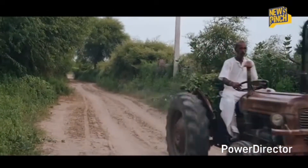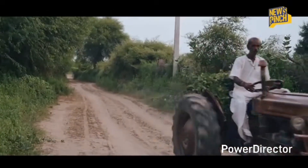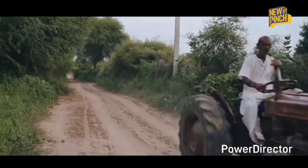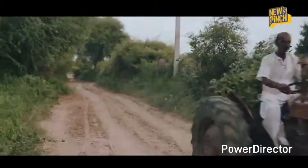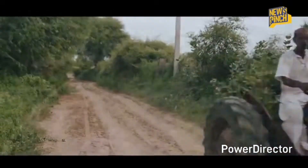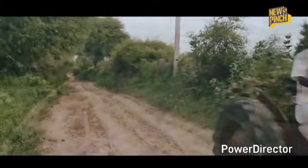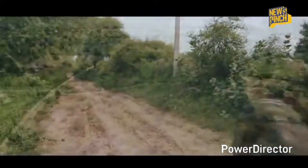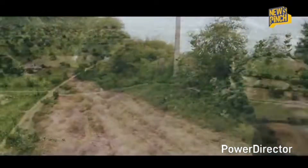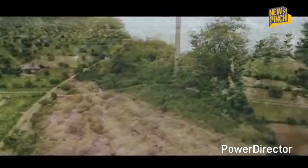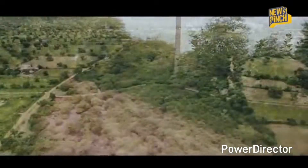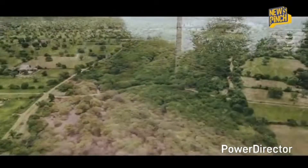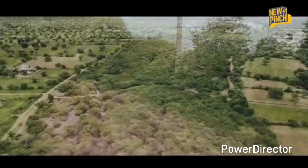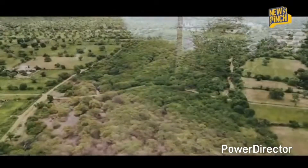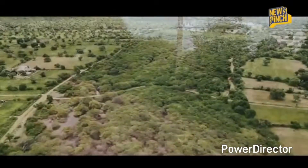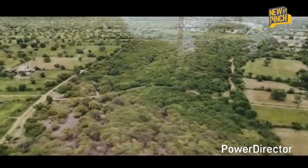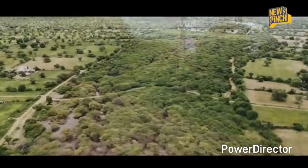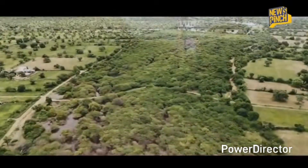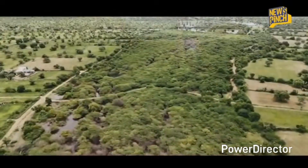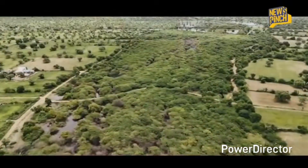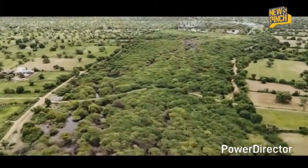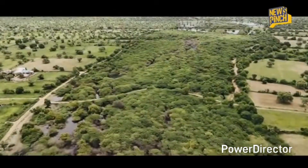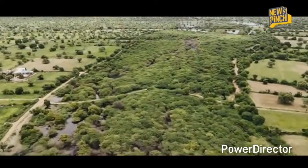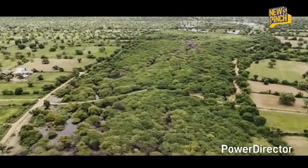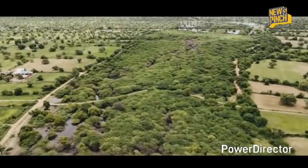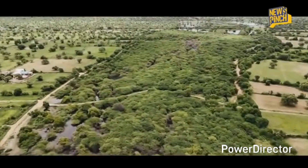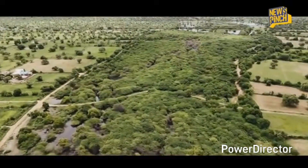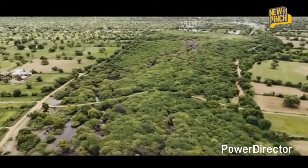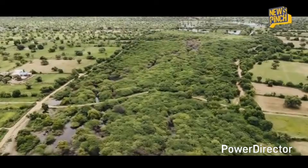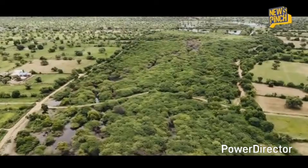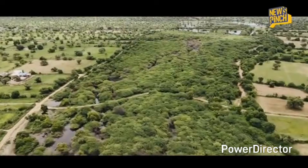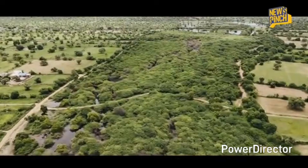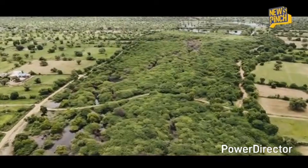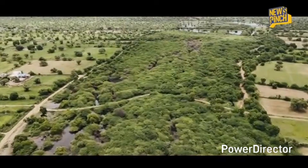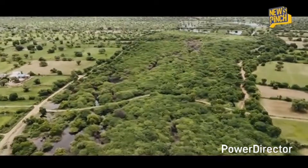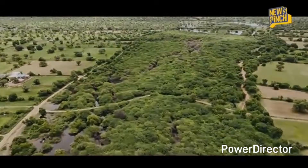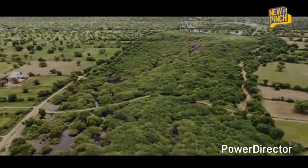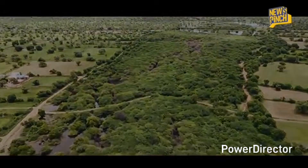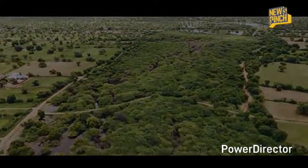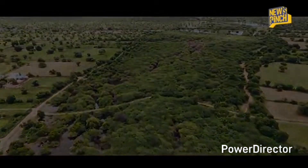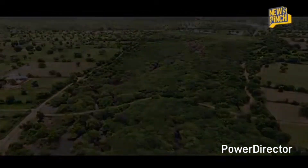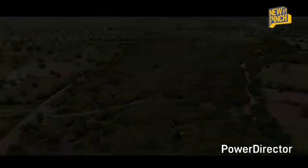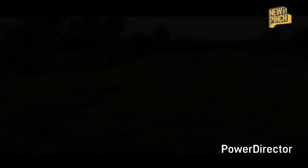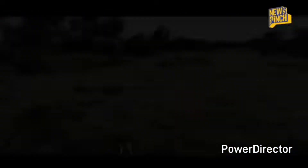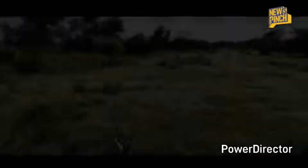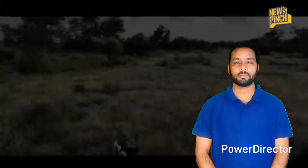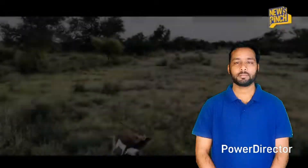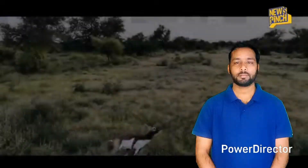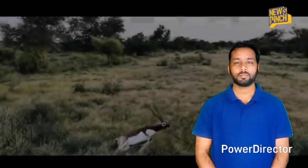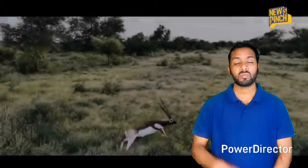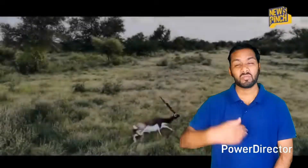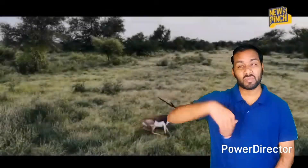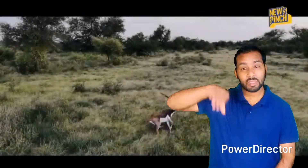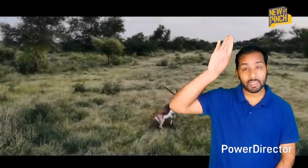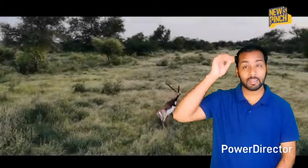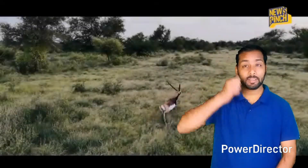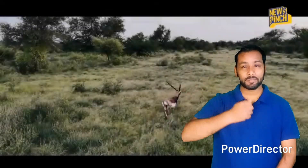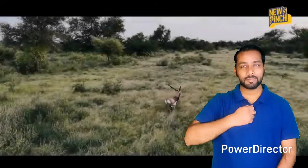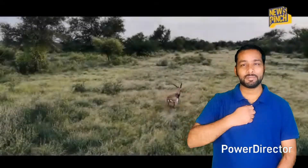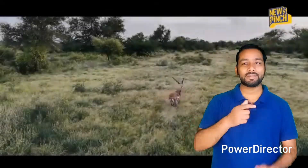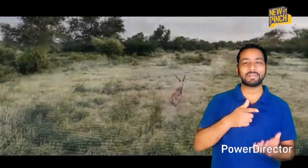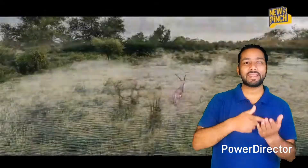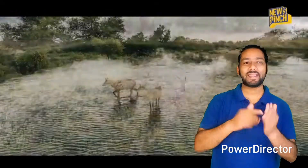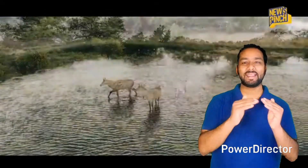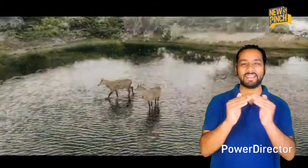पहले हमारा ये गांव बहुत हरा भरा और एक वृहद जैव विविधता का क्षेत्र हुआ करता था, जिसमें काले